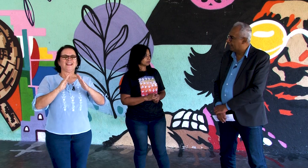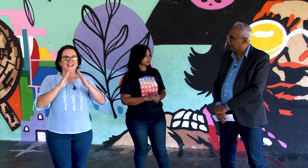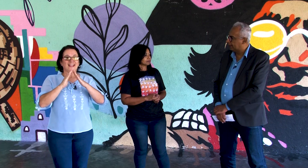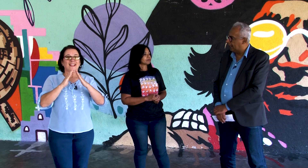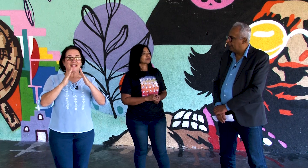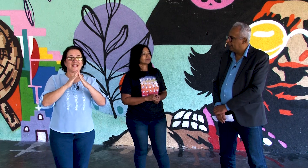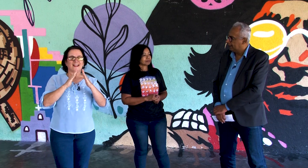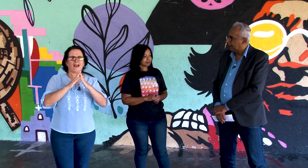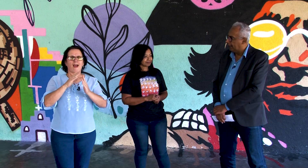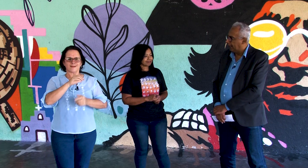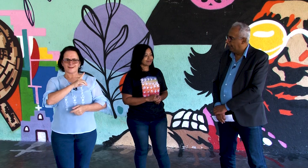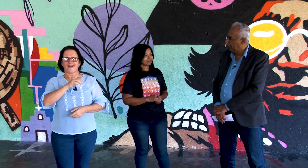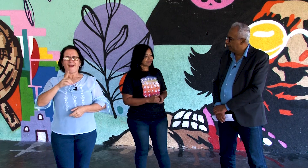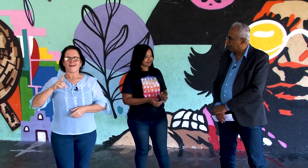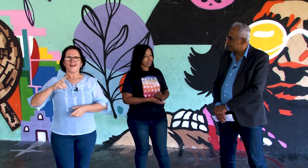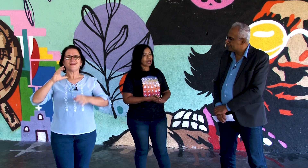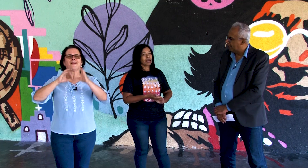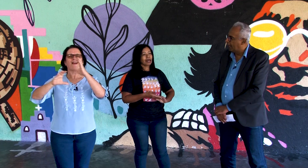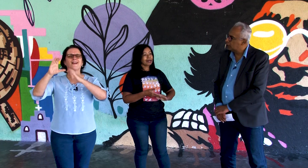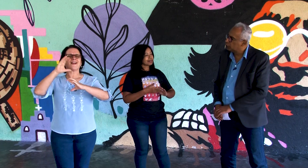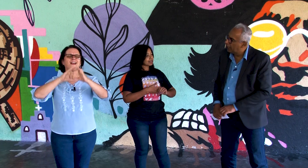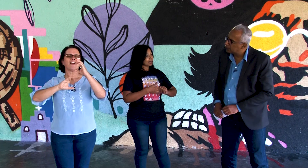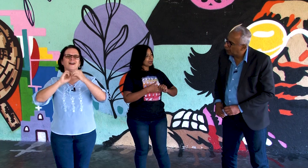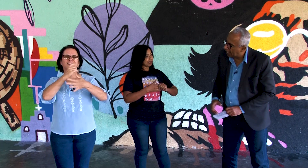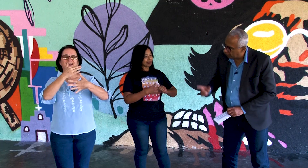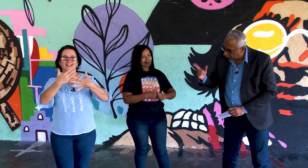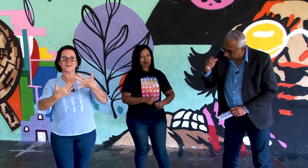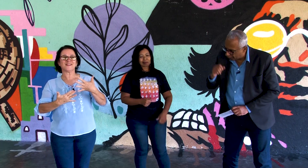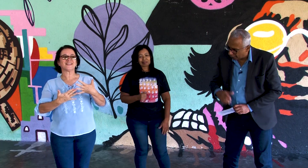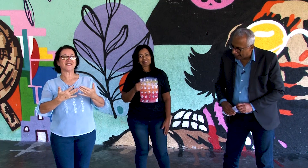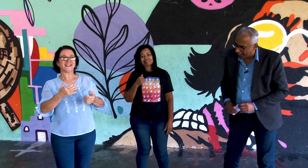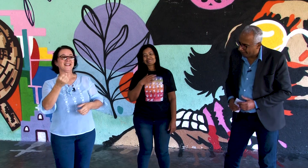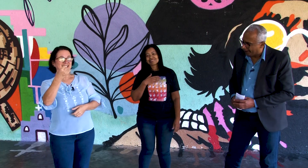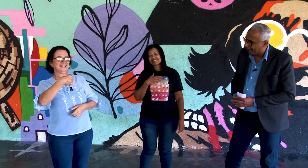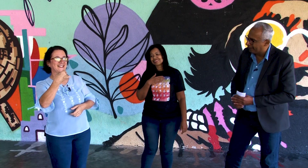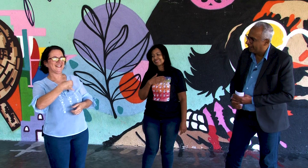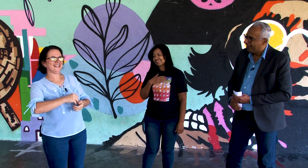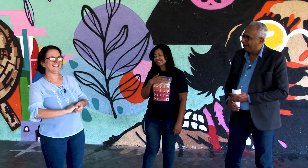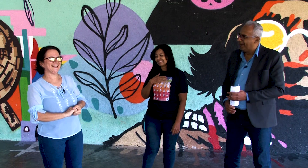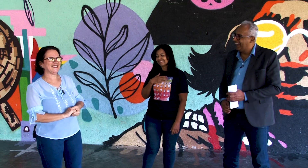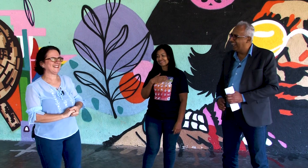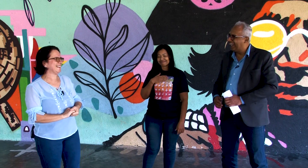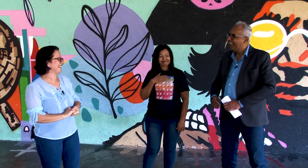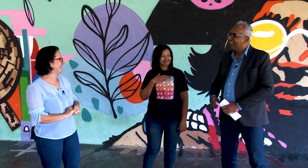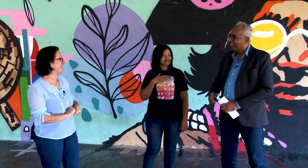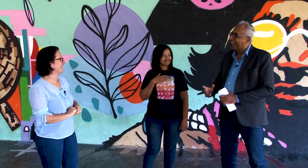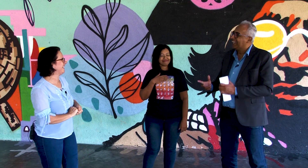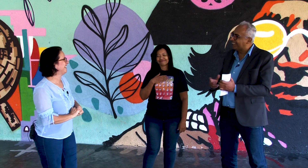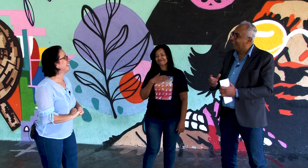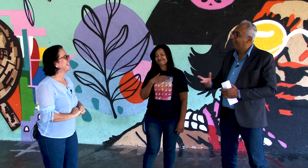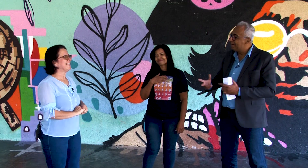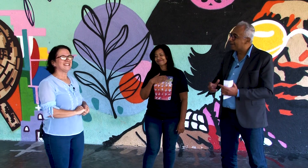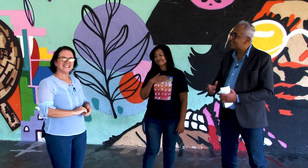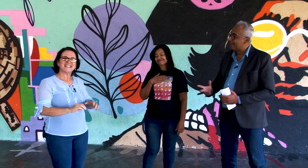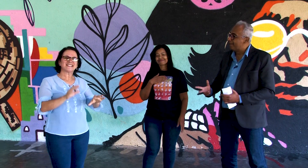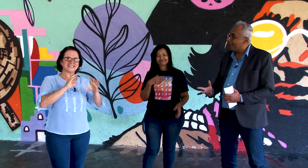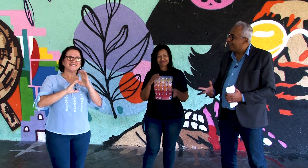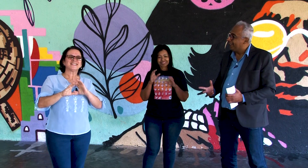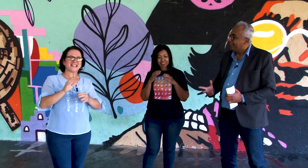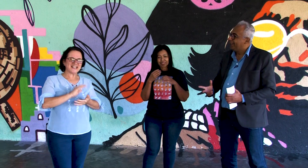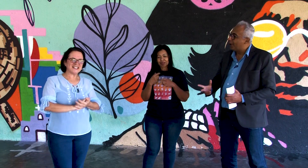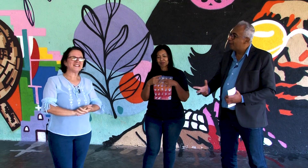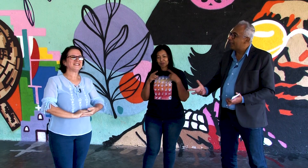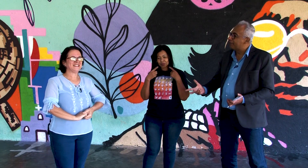ela canta em Libras. É isso mesmo, Leia? Vamos voltar com a Leia agora. Canta em Libras